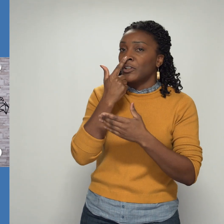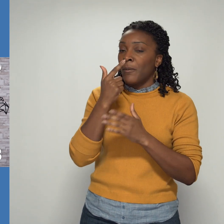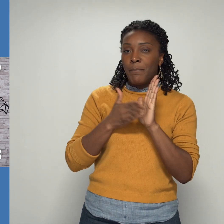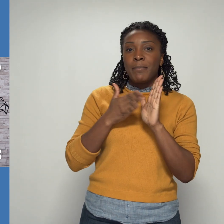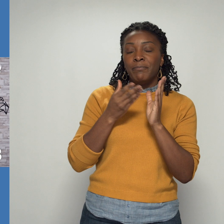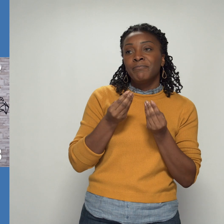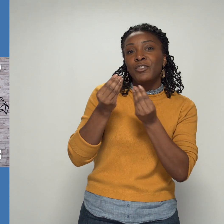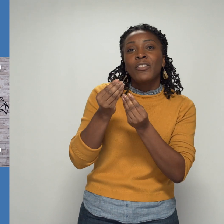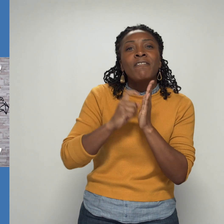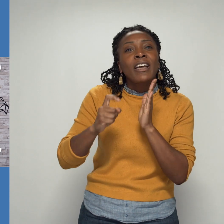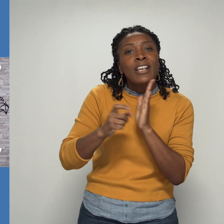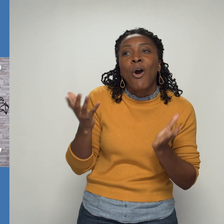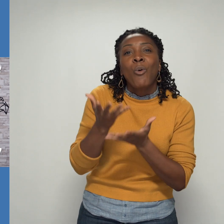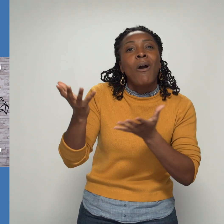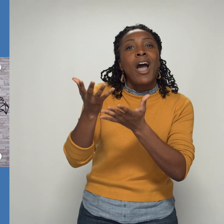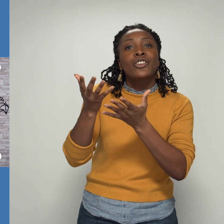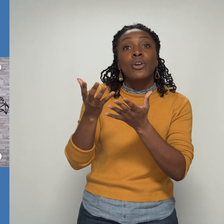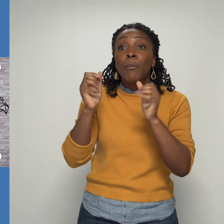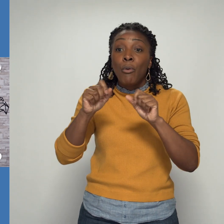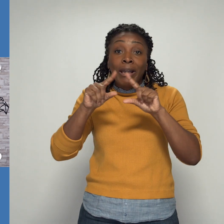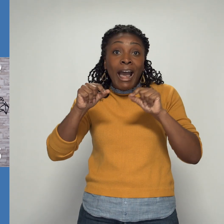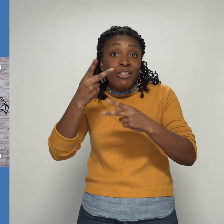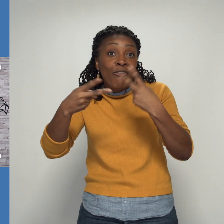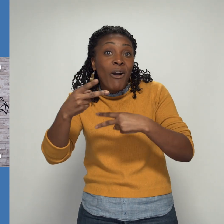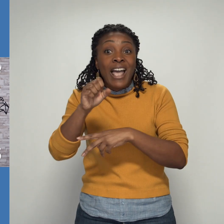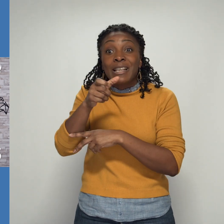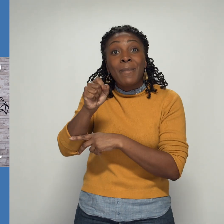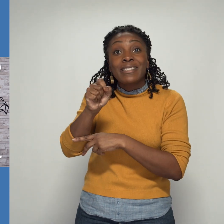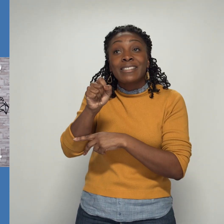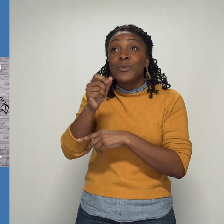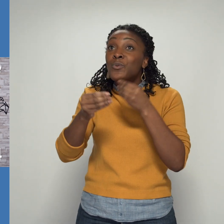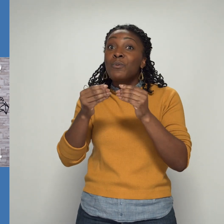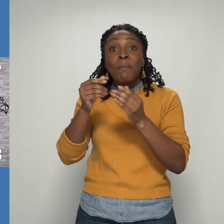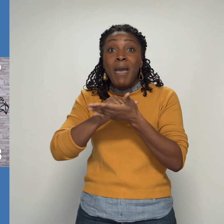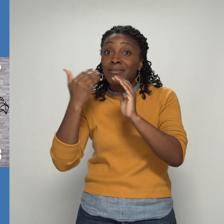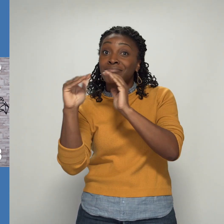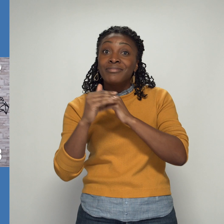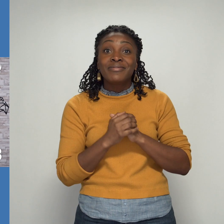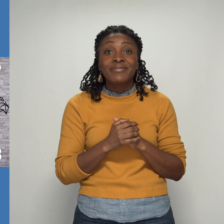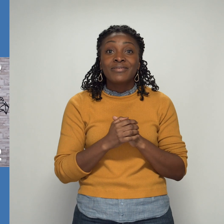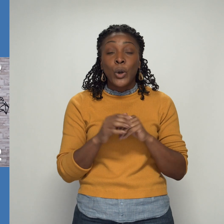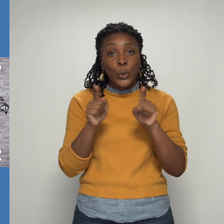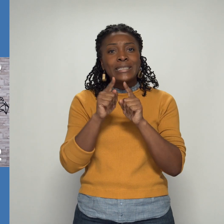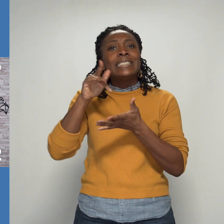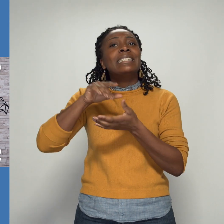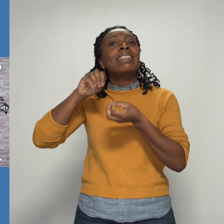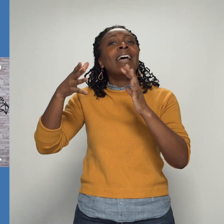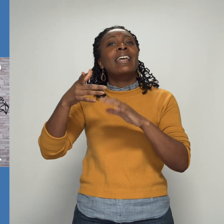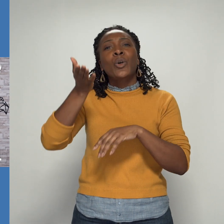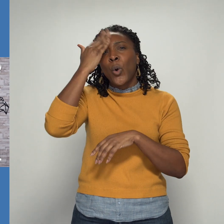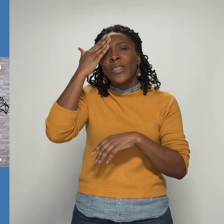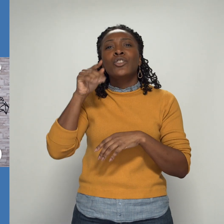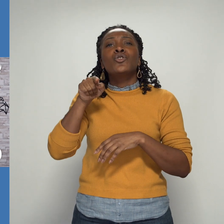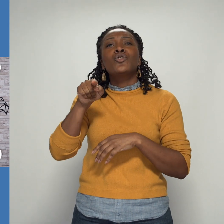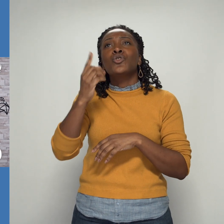personne. Encourageons par un verset de la Bible, envoyé au travers d'une carte, d'un SMS, d'un mail. Partageons le site